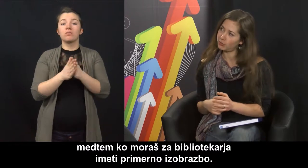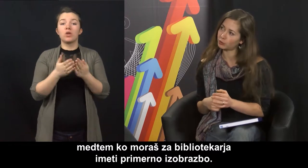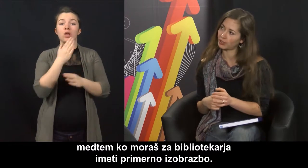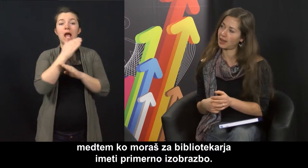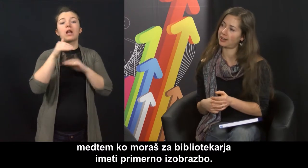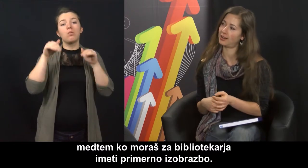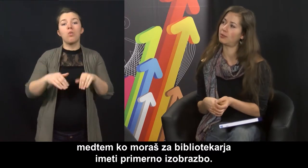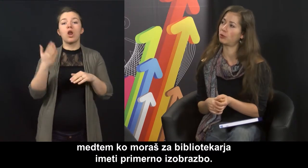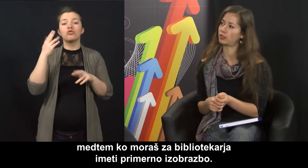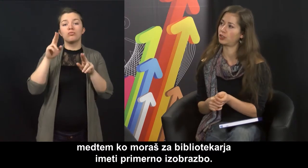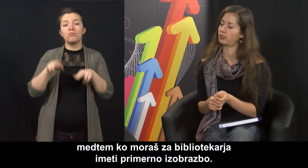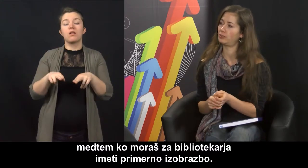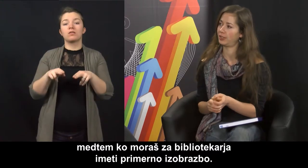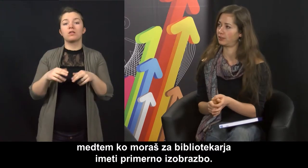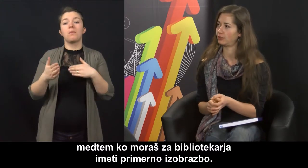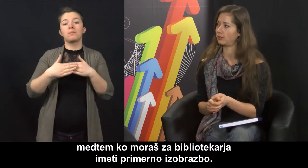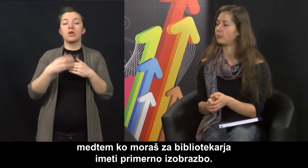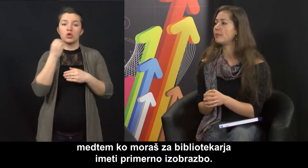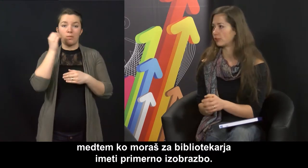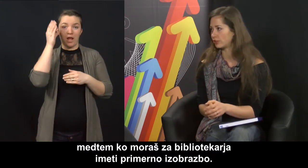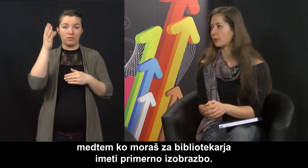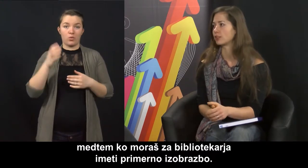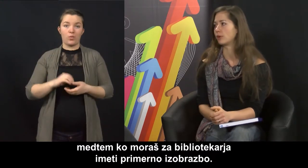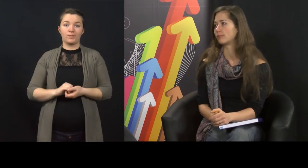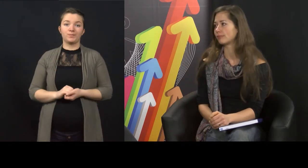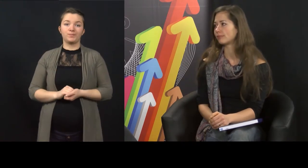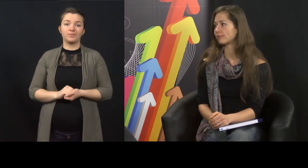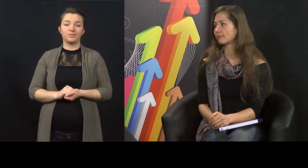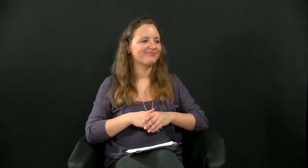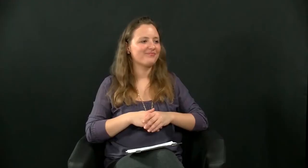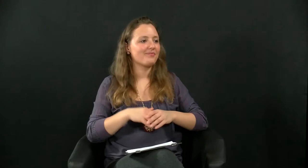za bibliotekarja moraš imeti primerno izobrazbo.